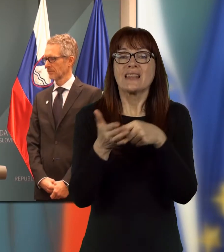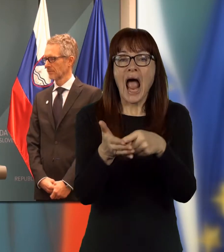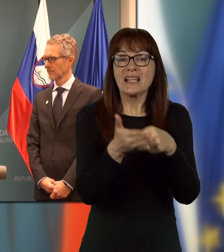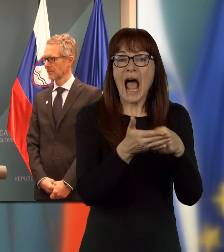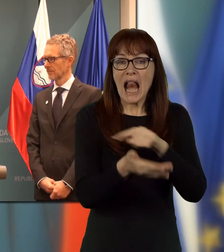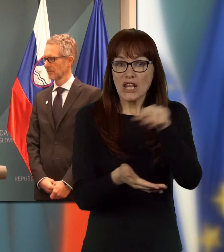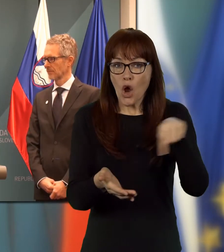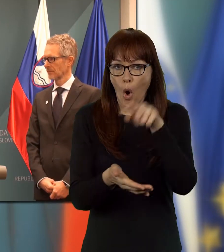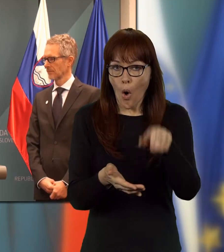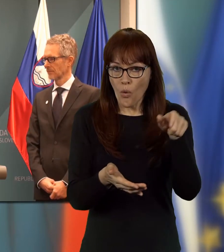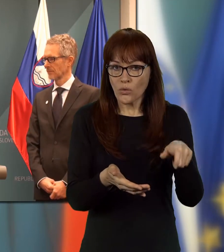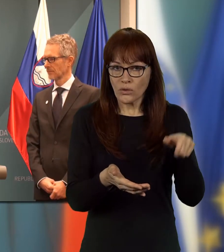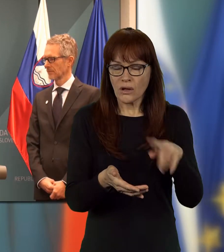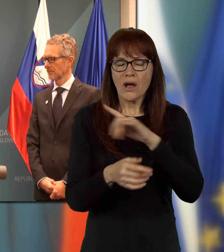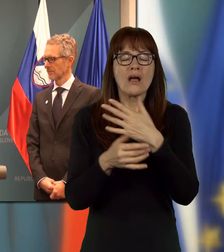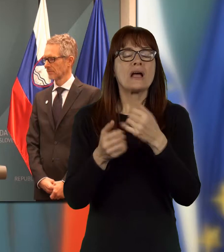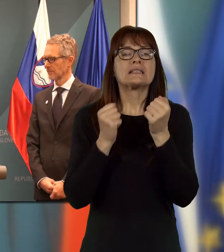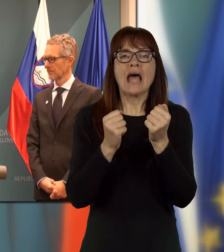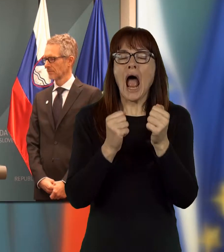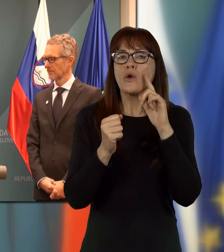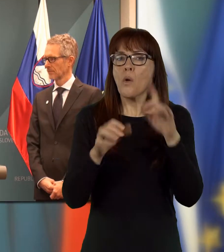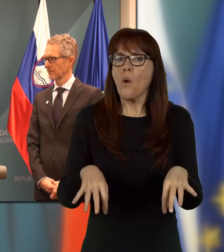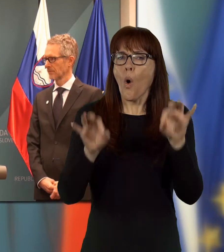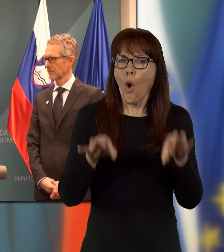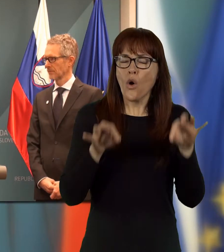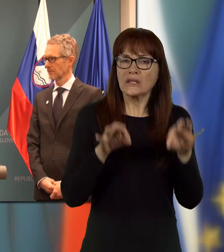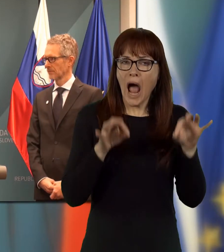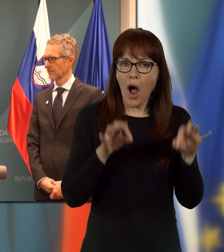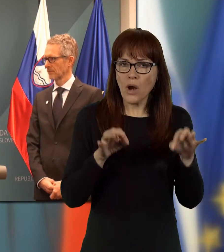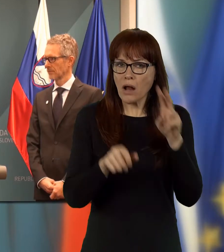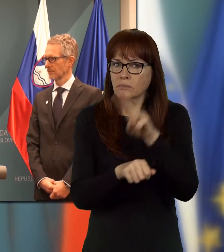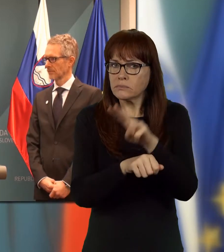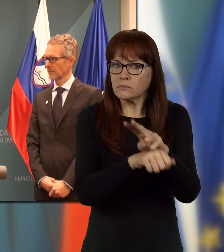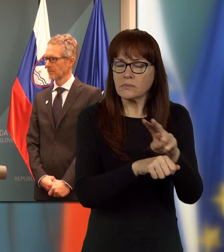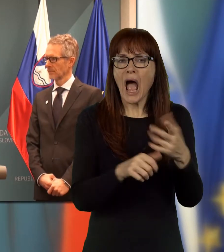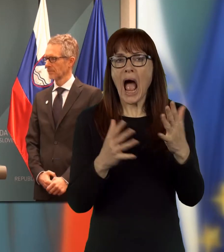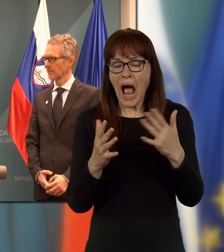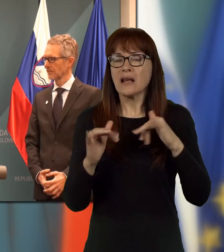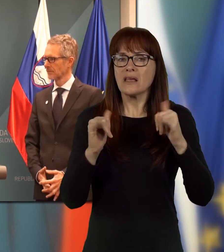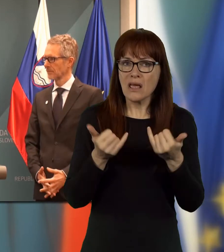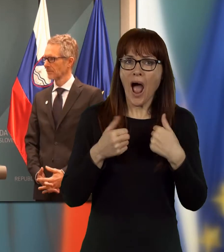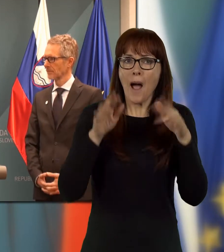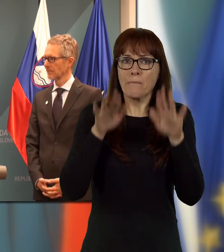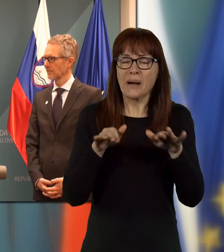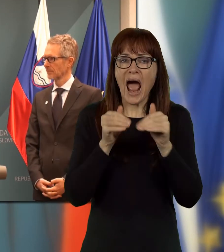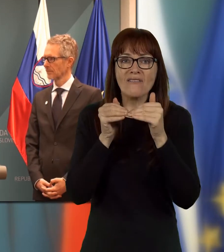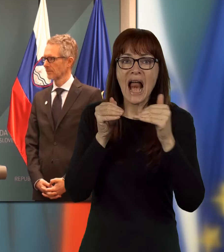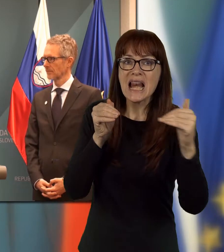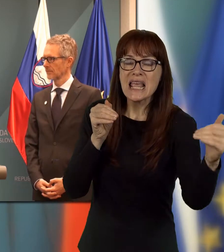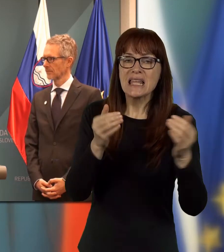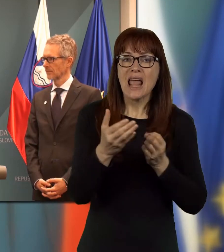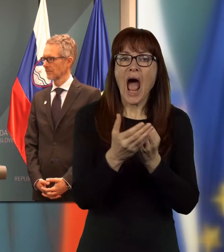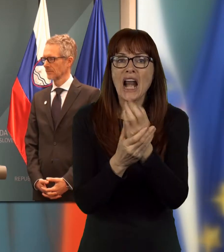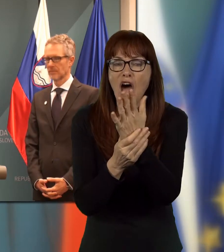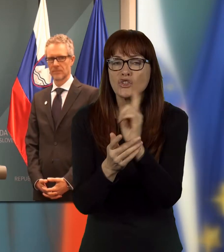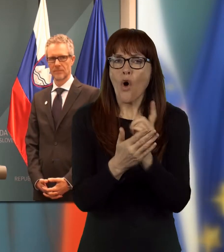kazalniki in ves čas bomo lahko ugotavljali, ali smo nekje v tisti liniji